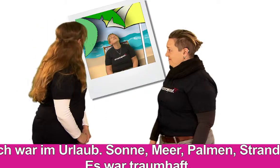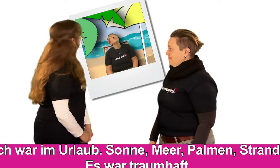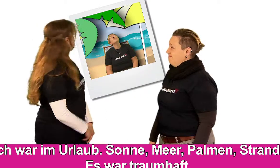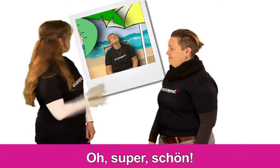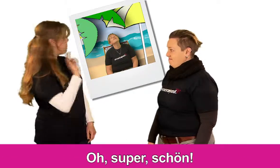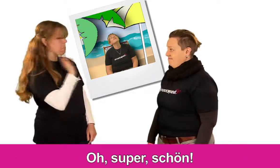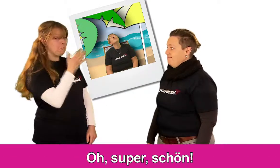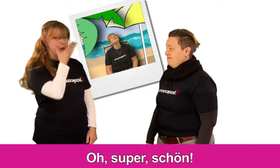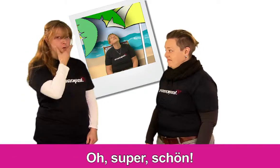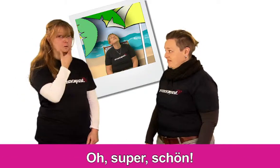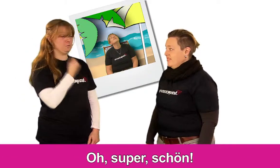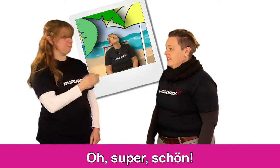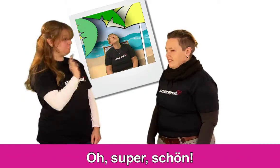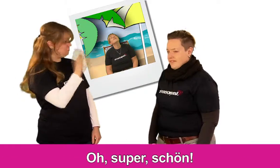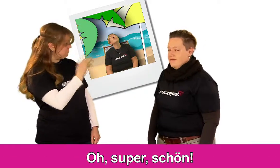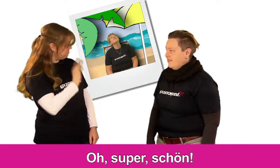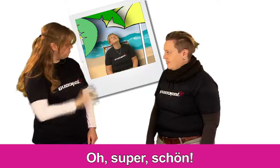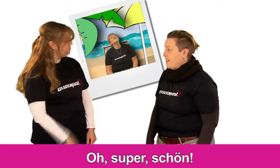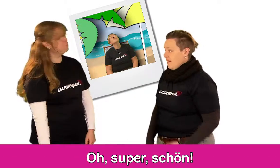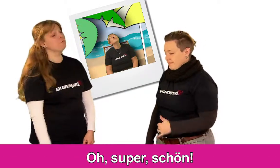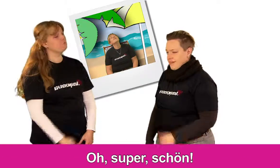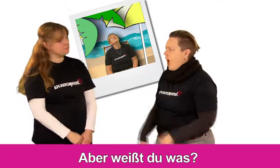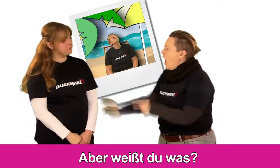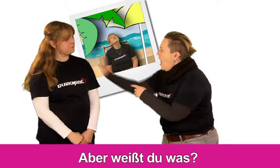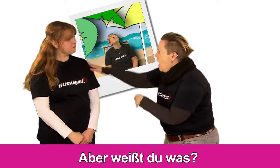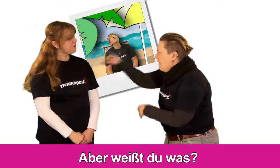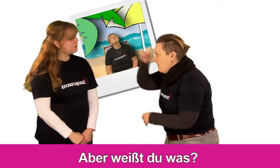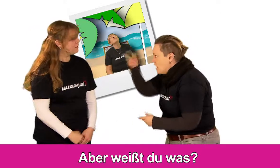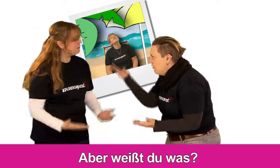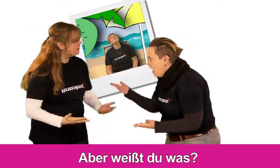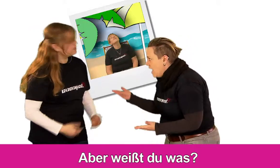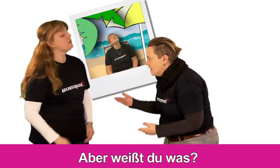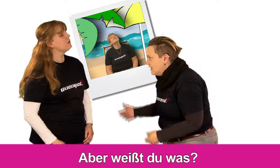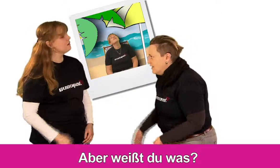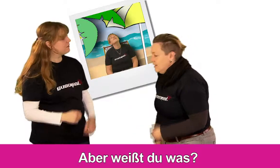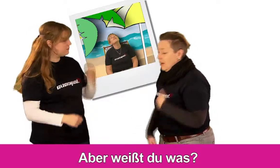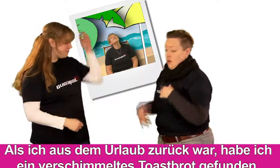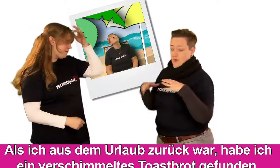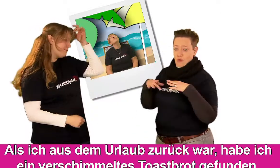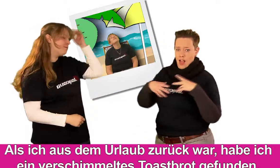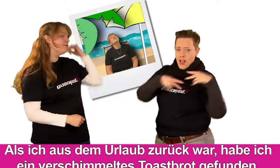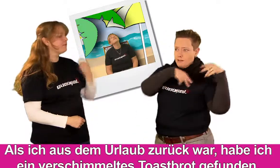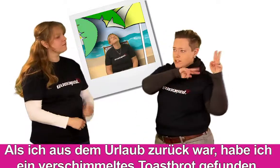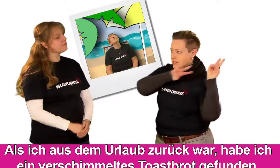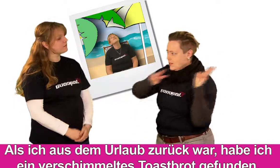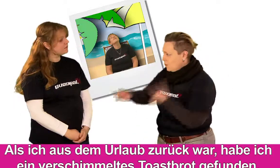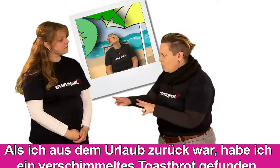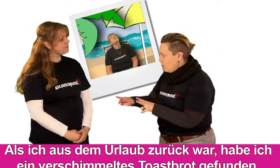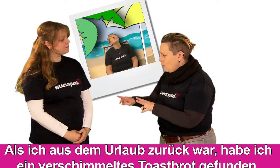Oh super! Schön! Aber weißt du was? Als ich aus dem Urlaub zurück war,